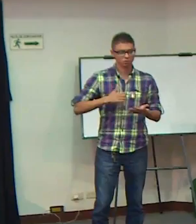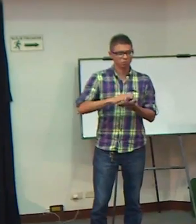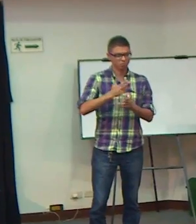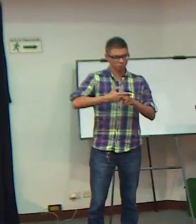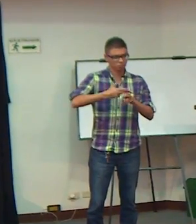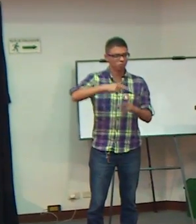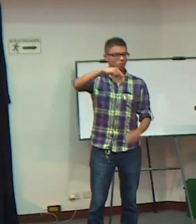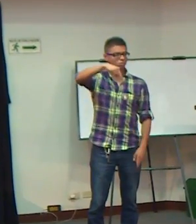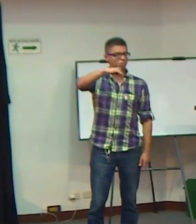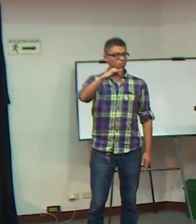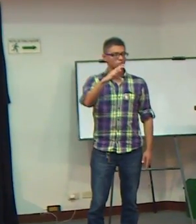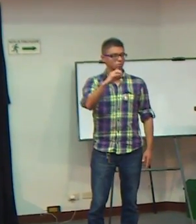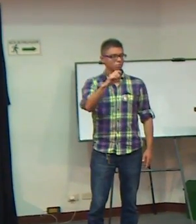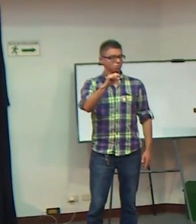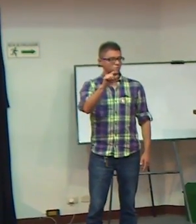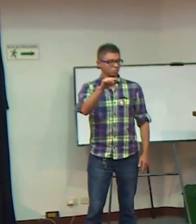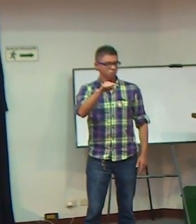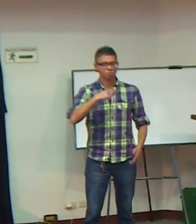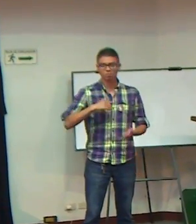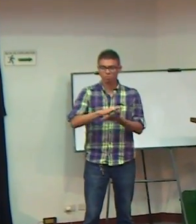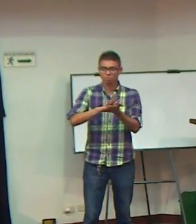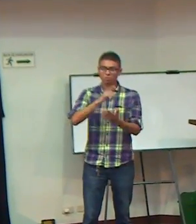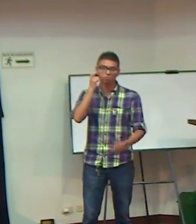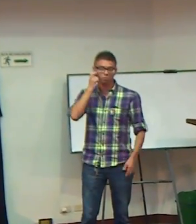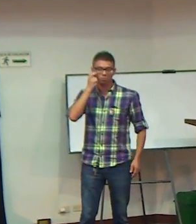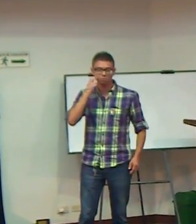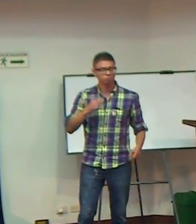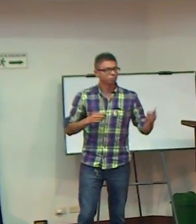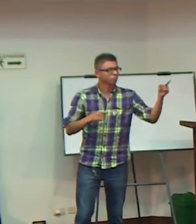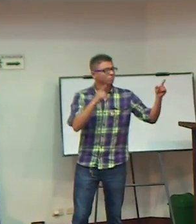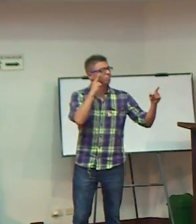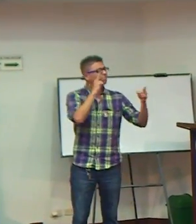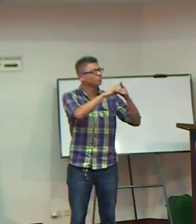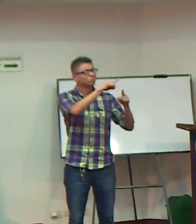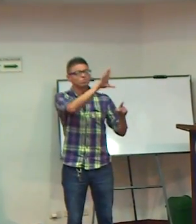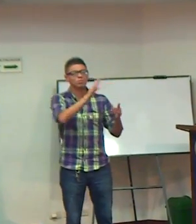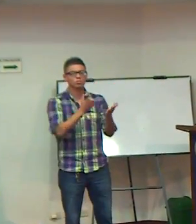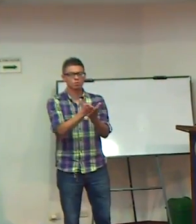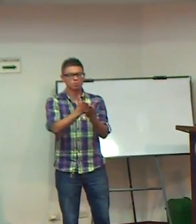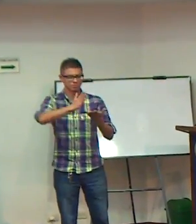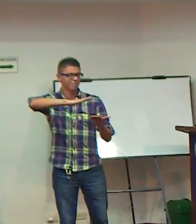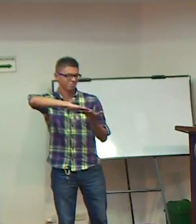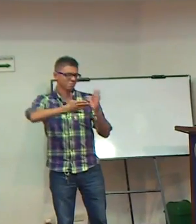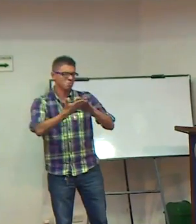Buenas noches, mi nombre es Nicolás y mi seña es esta.